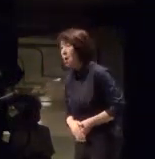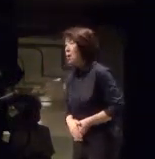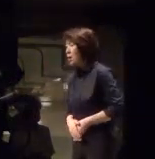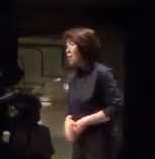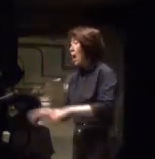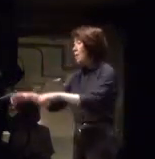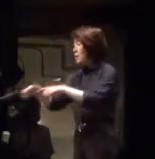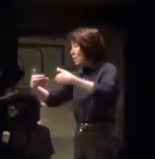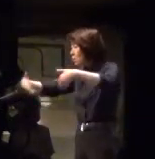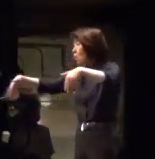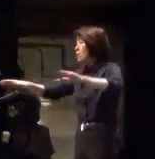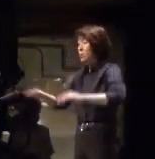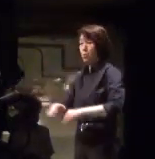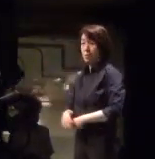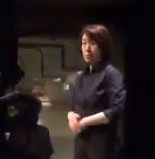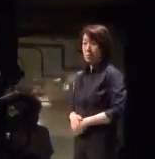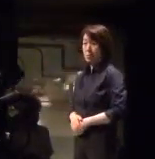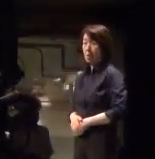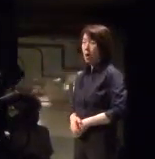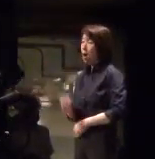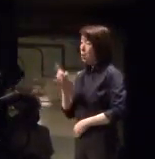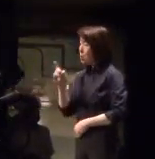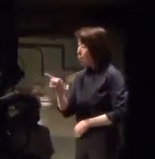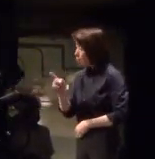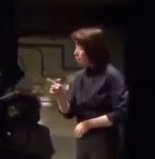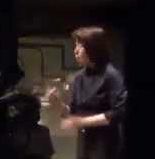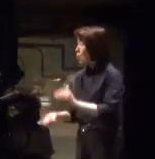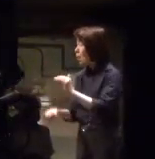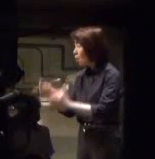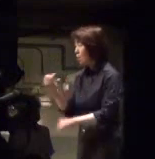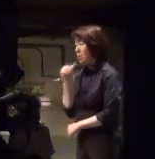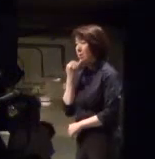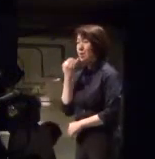村です。こんなことが起きていい